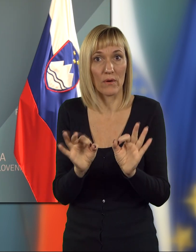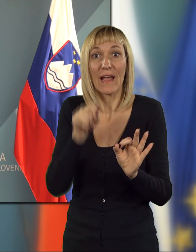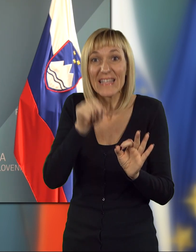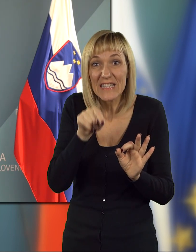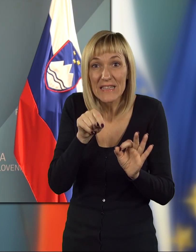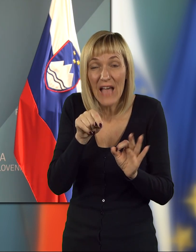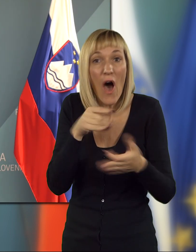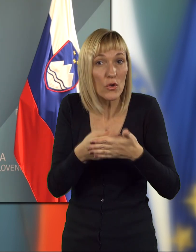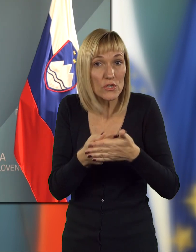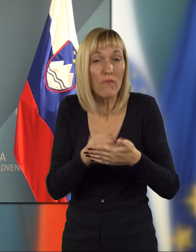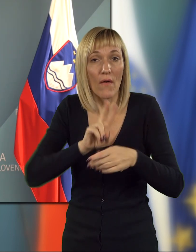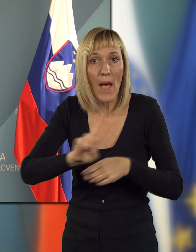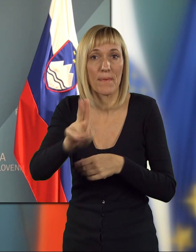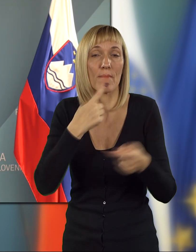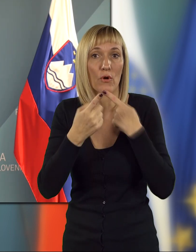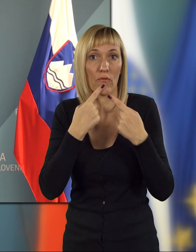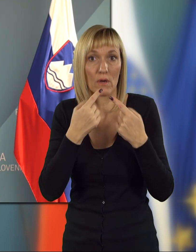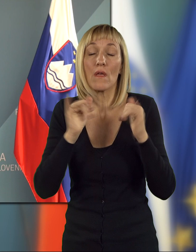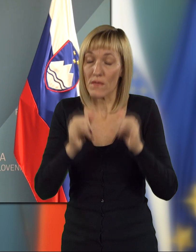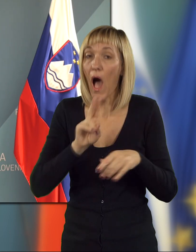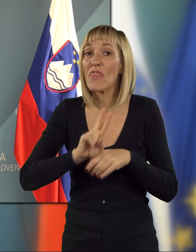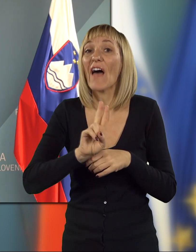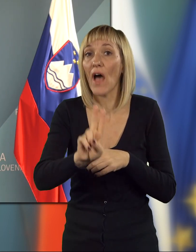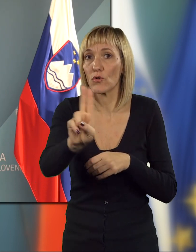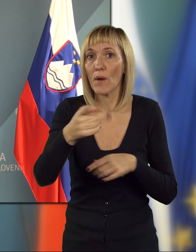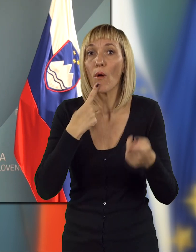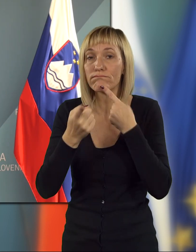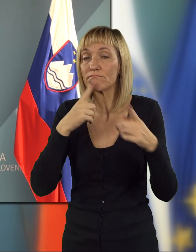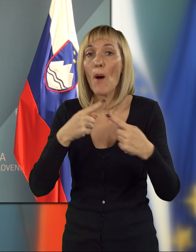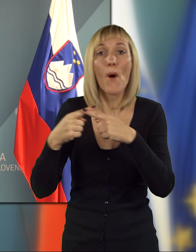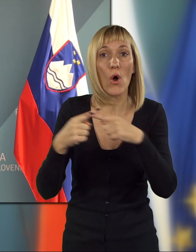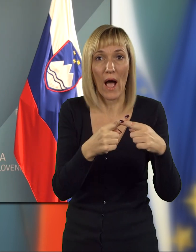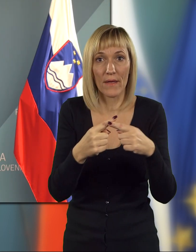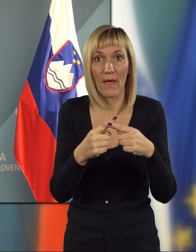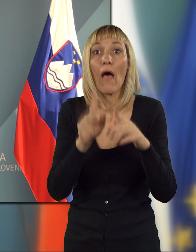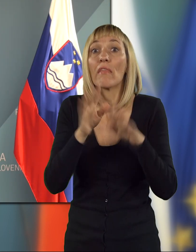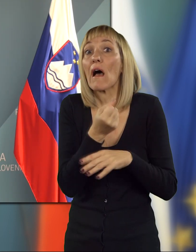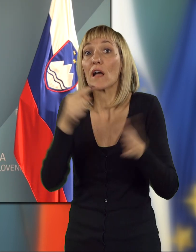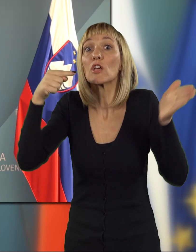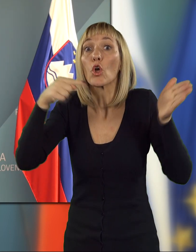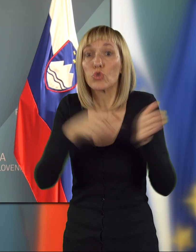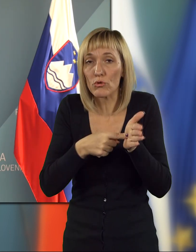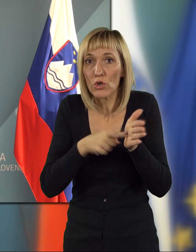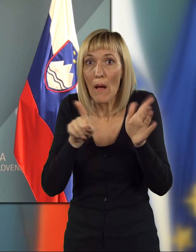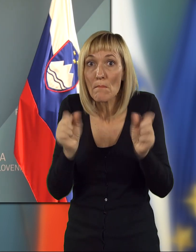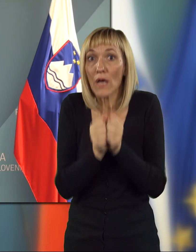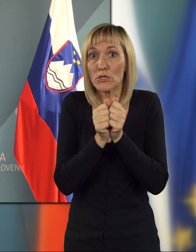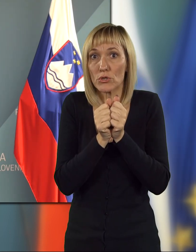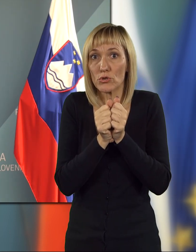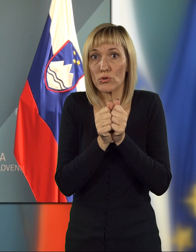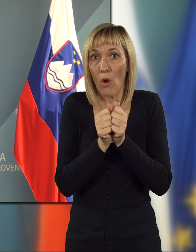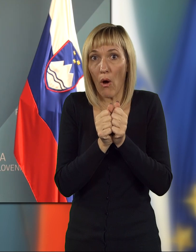strokovno pripravljena in iz teh izhodišč gremo v pogajanja. Torej, nadaljujemo pogajanja, seveda pa na kateri